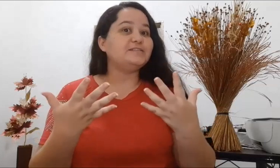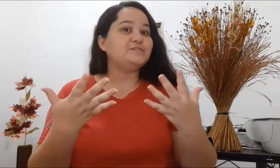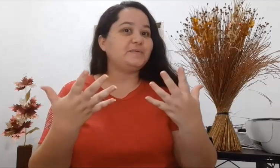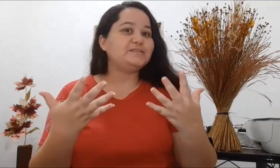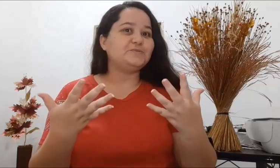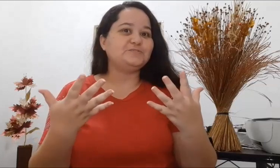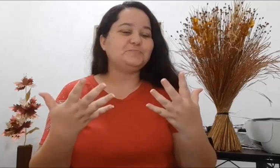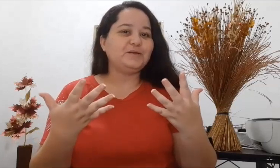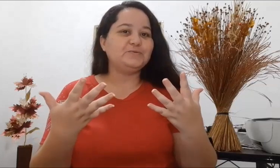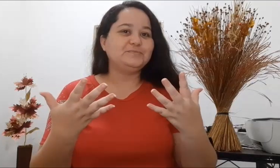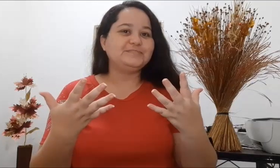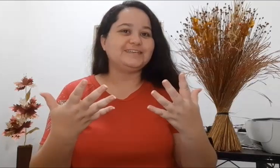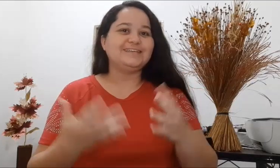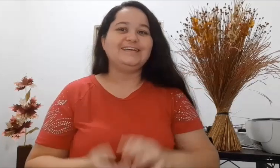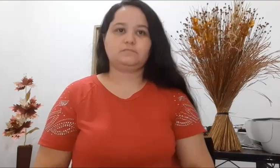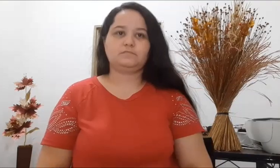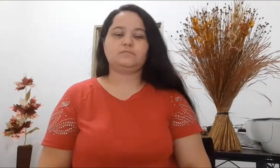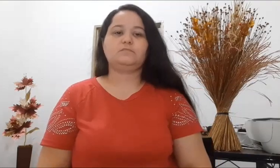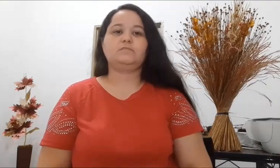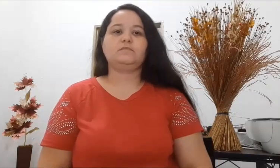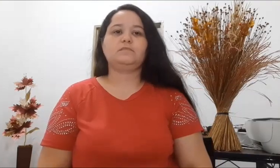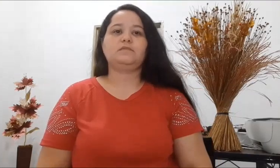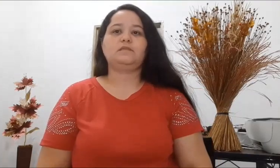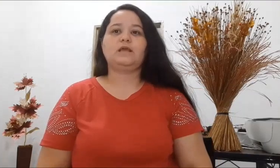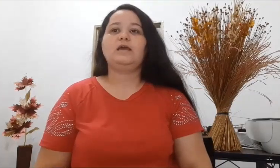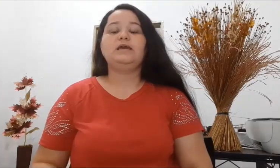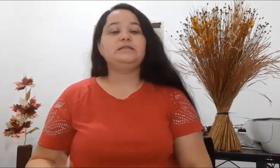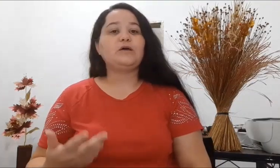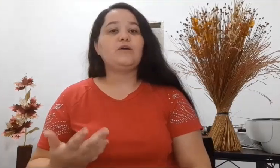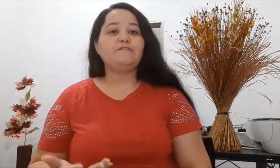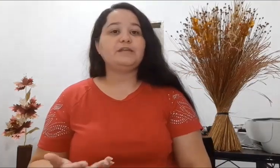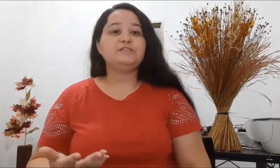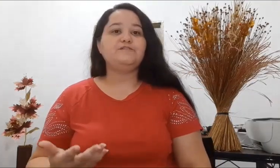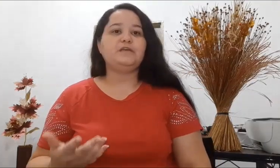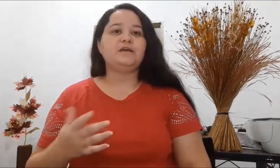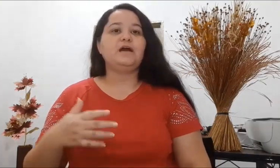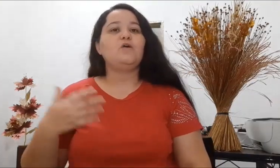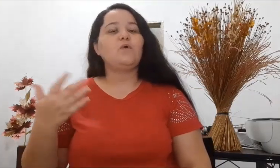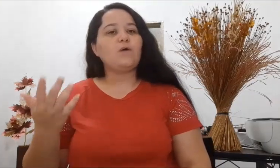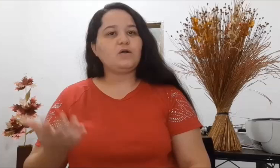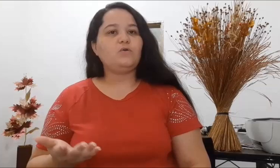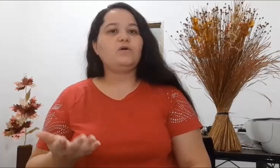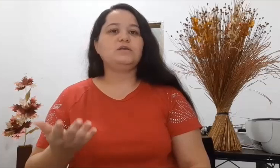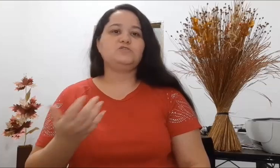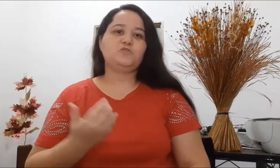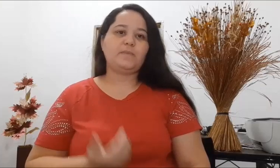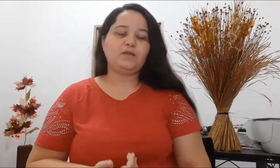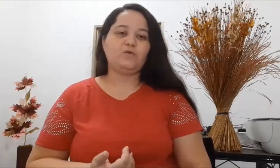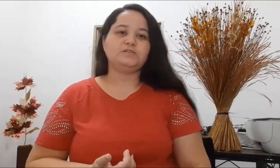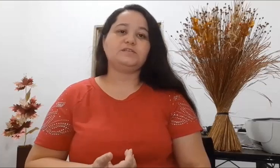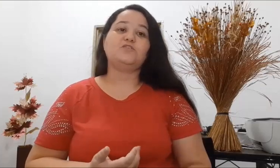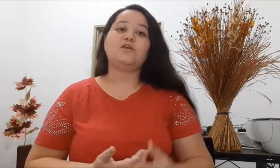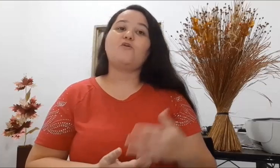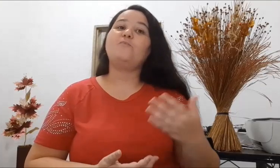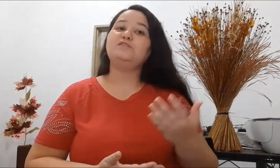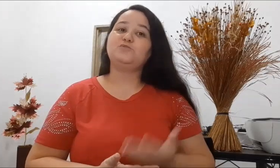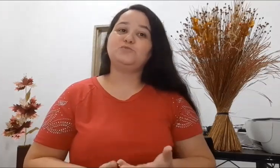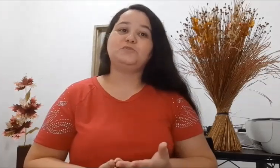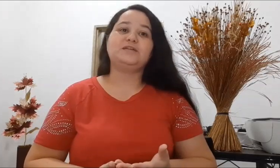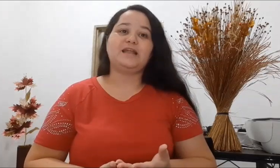expressão de pergunta. Então a frase fica: qual a cor? cor que a sua mãe gosta. Só que como a estrutura na